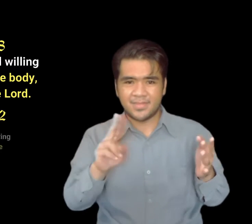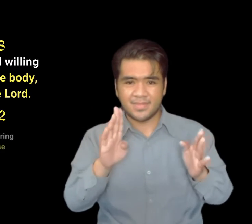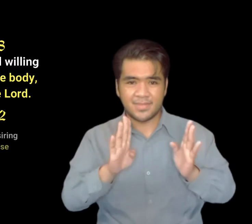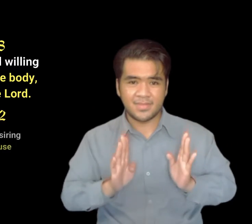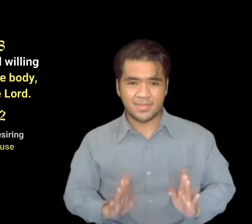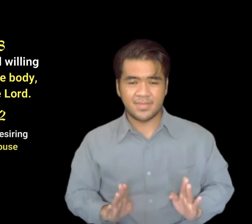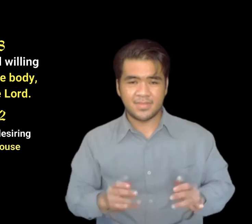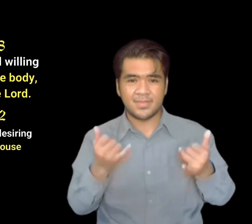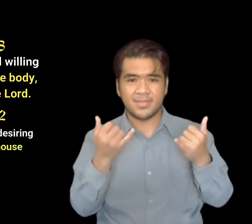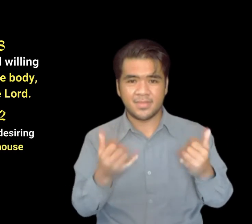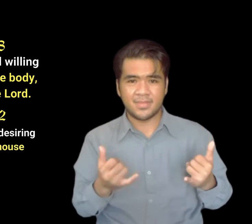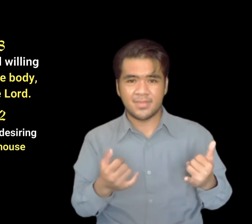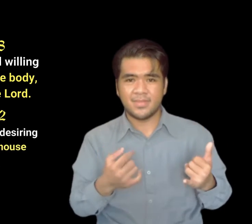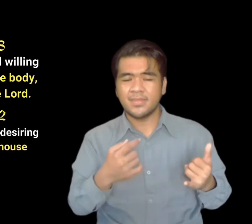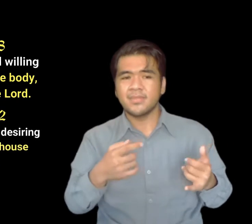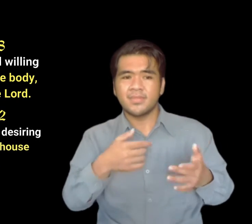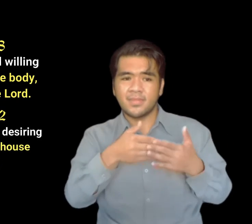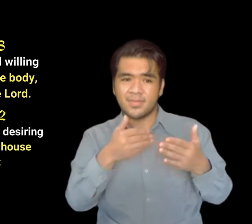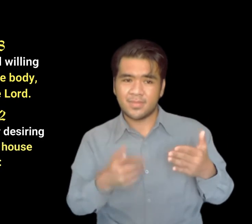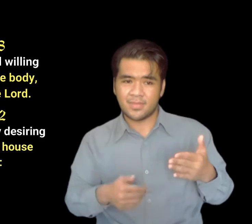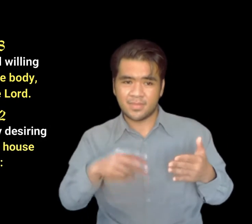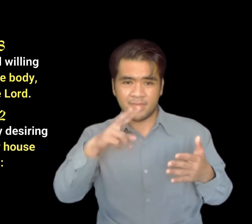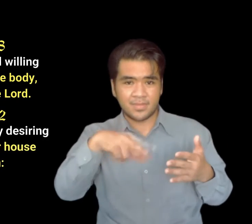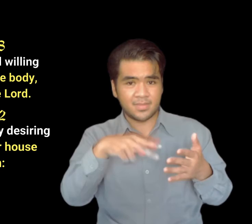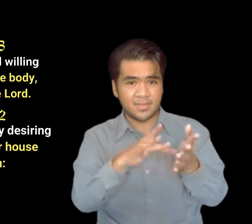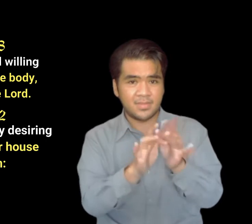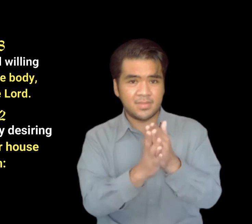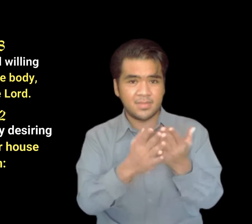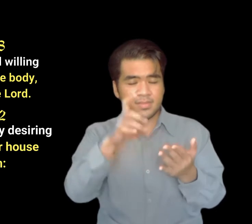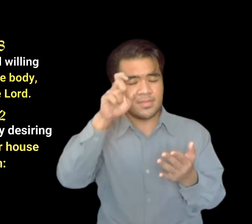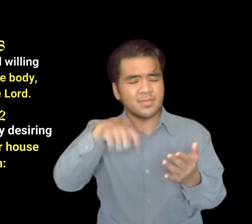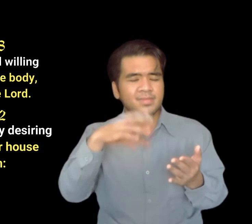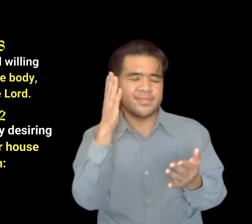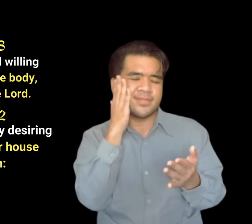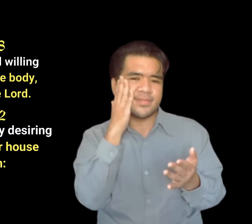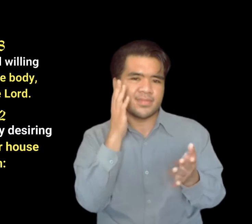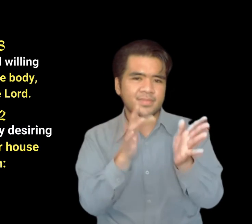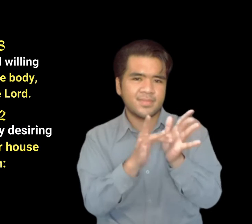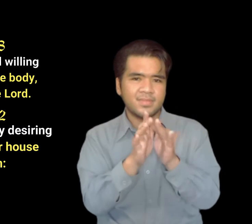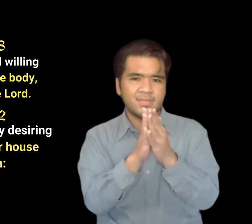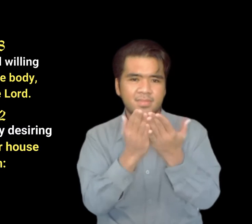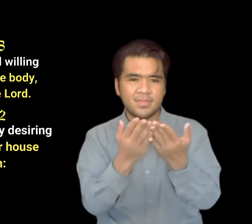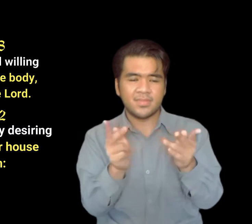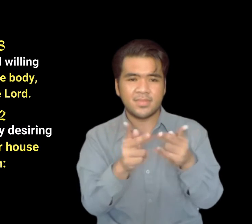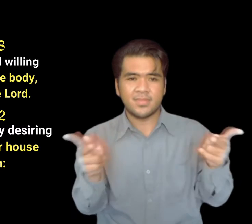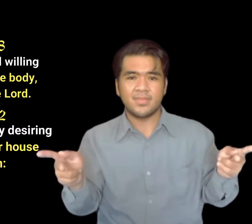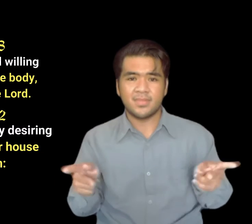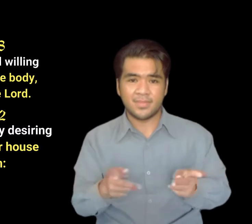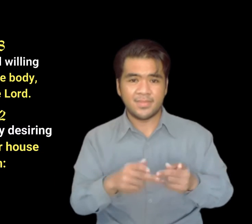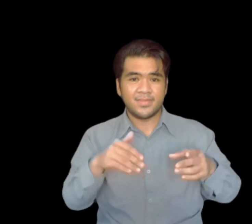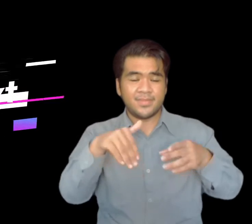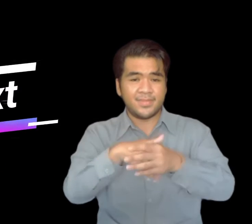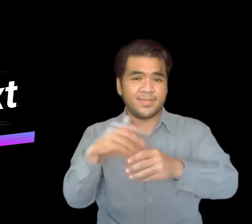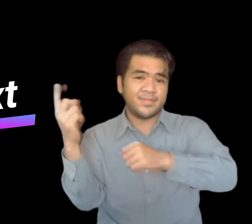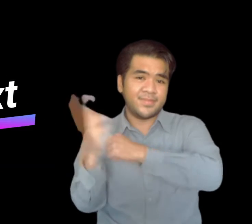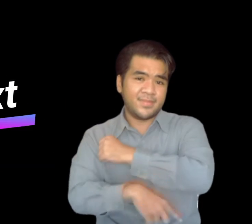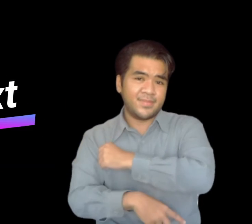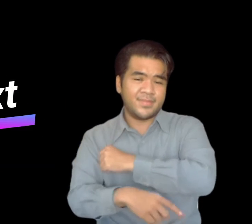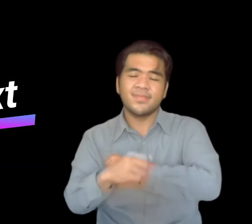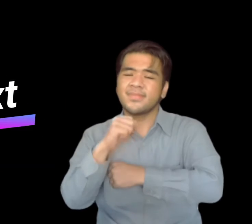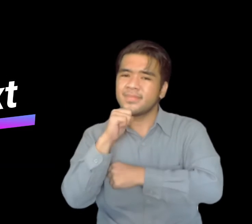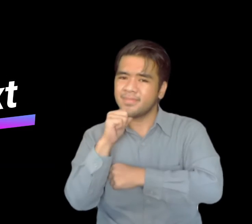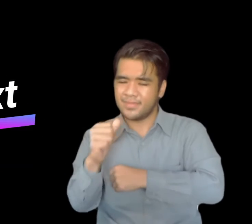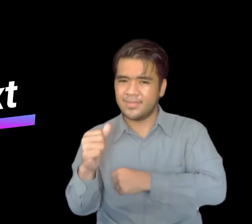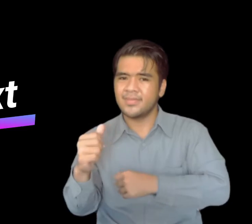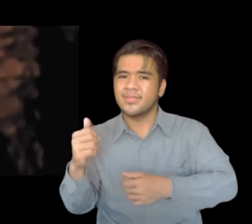lamang niya kung gaano sila kasabik na maisuot ang katawang panlangit. Kaya bago mo i-interpret ang isang partikular na talata, ay alamin mo muna